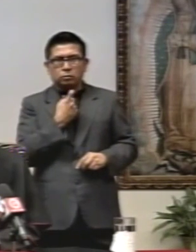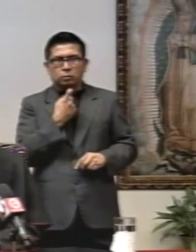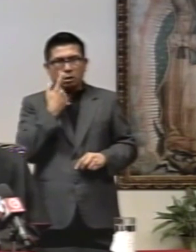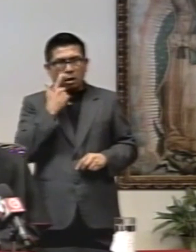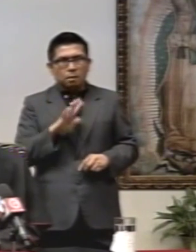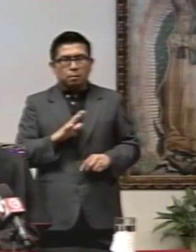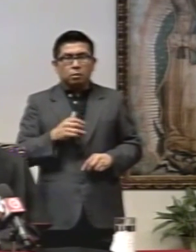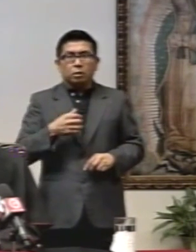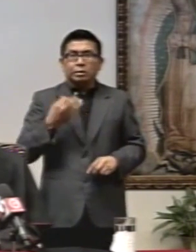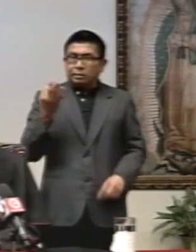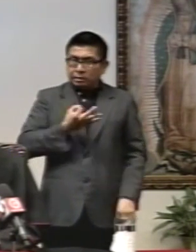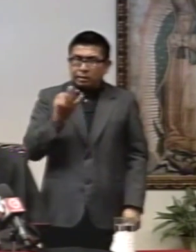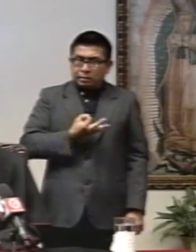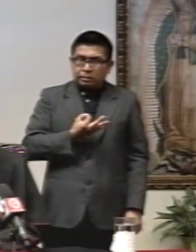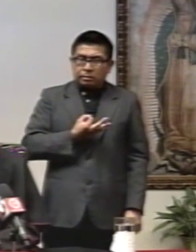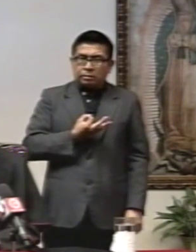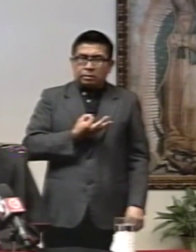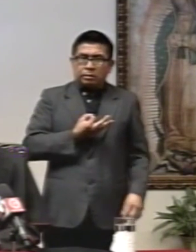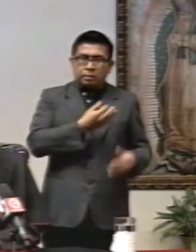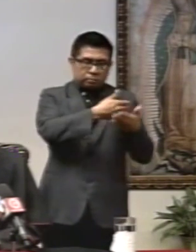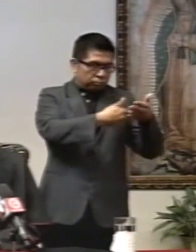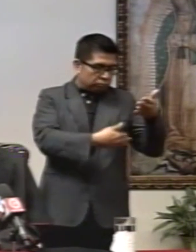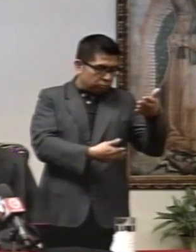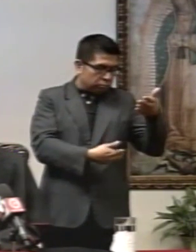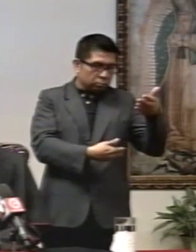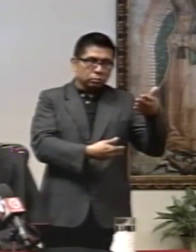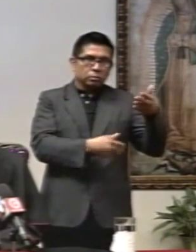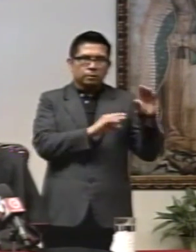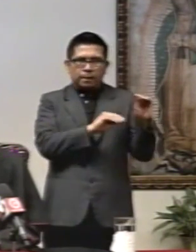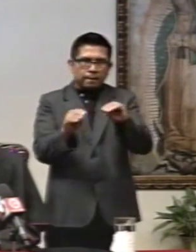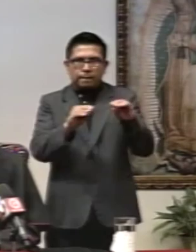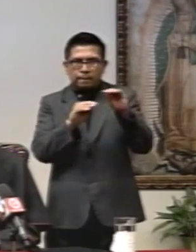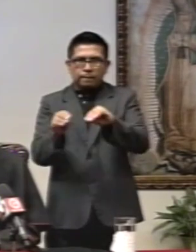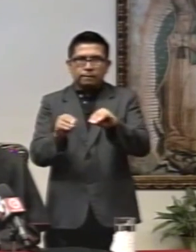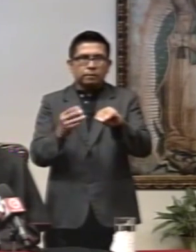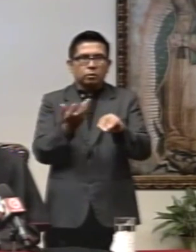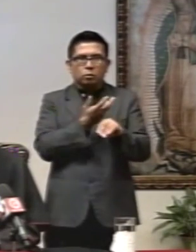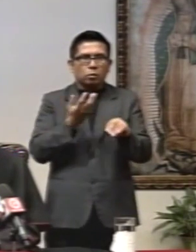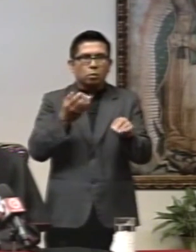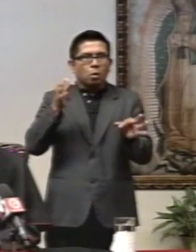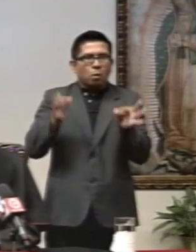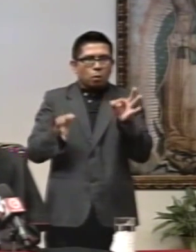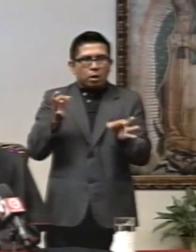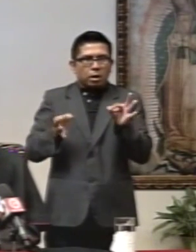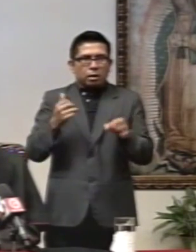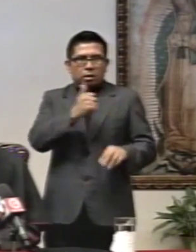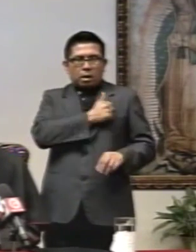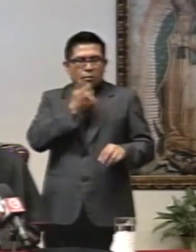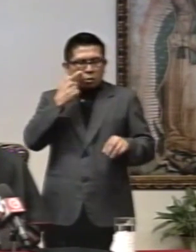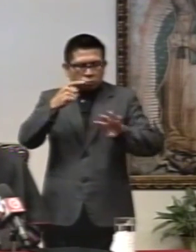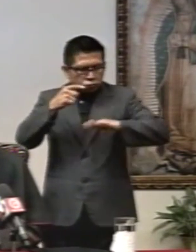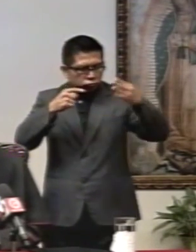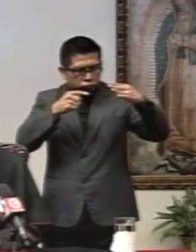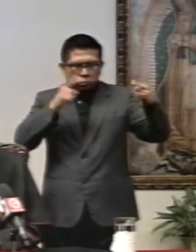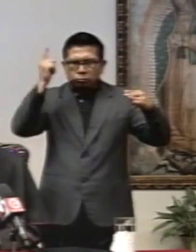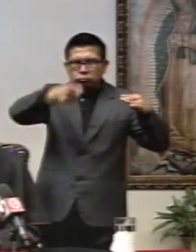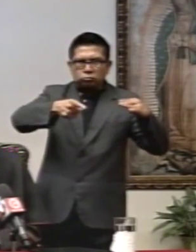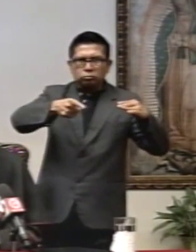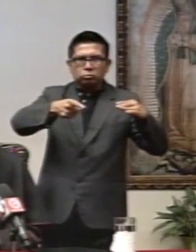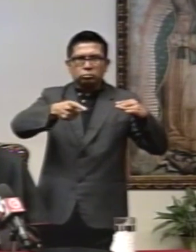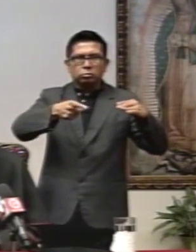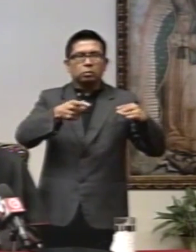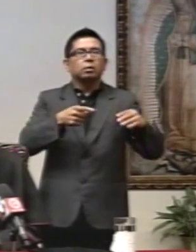que si es necesario cumplir las exigencias de los jueces que están viendo estos casos, o del juez que está viendo,